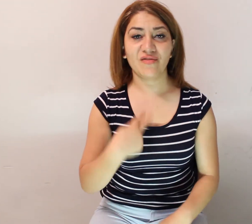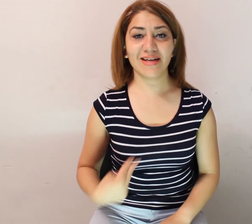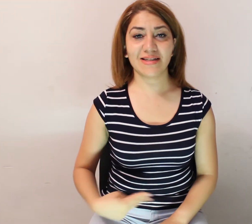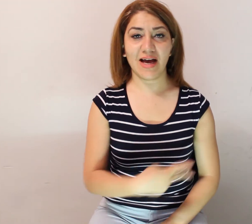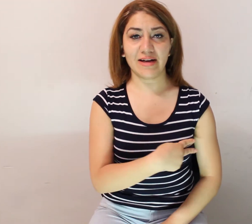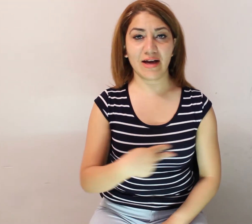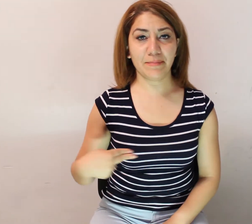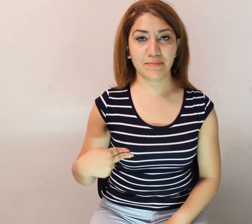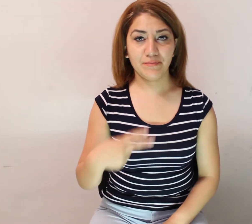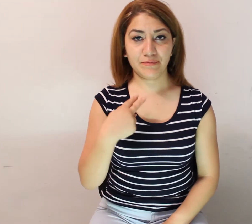Շվեյցարիա,